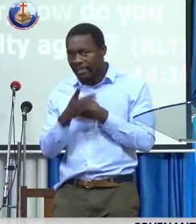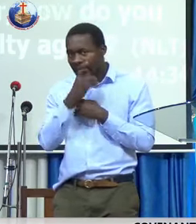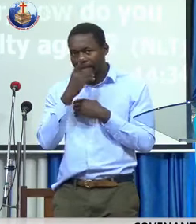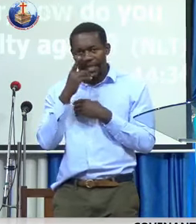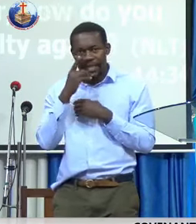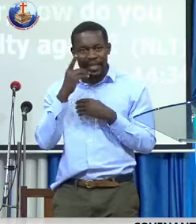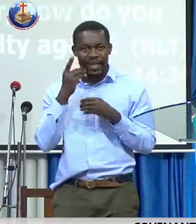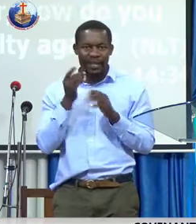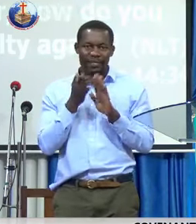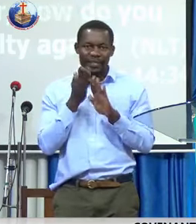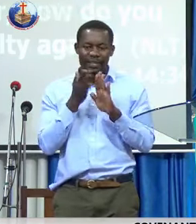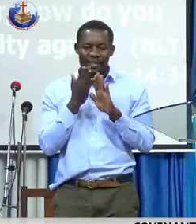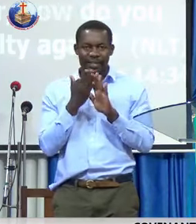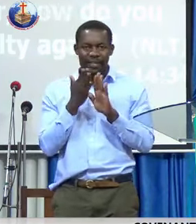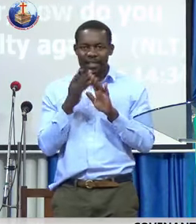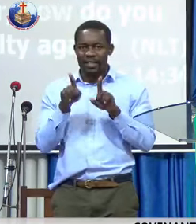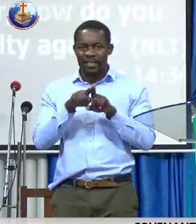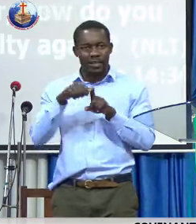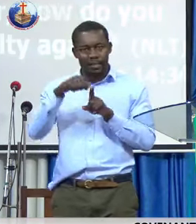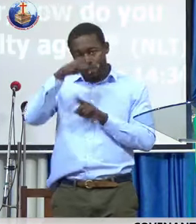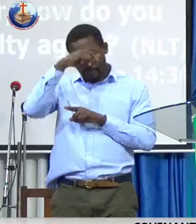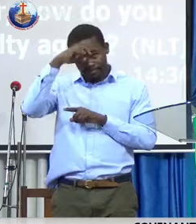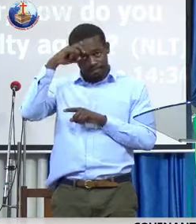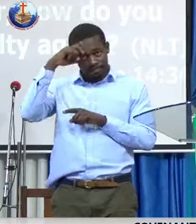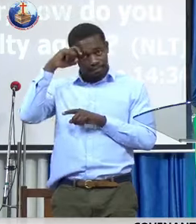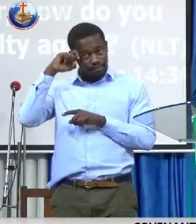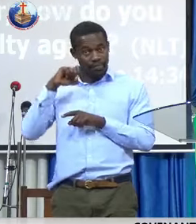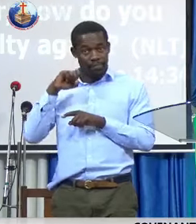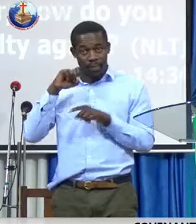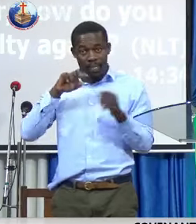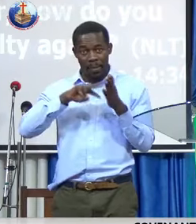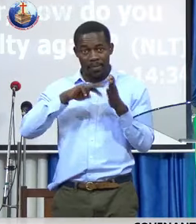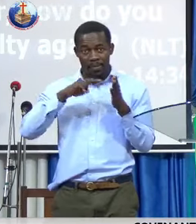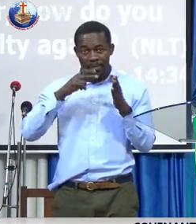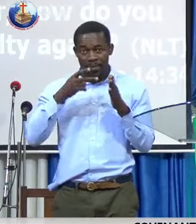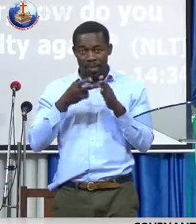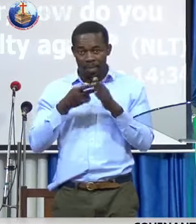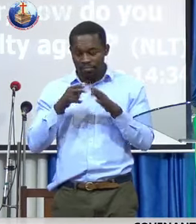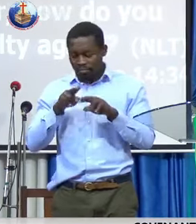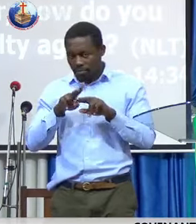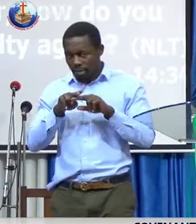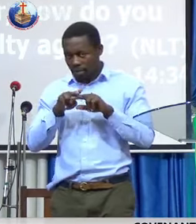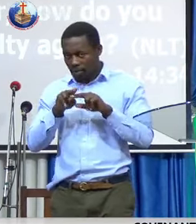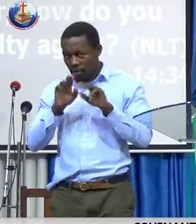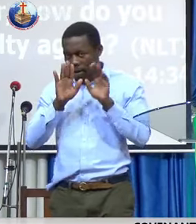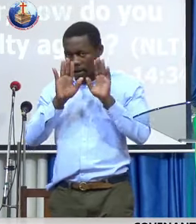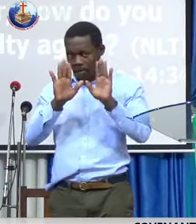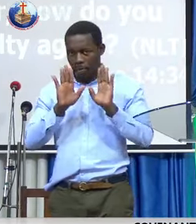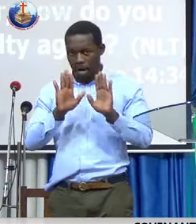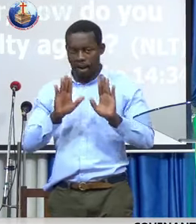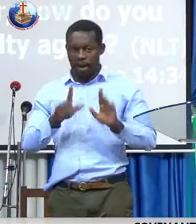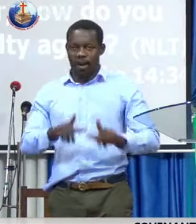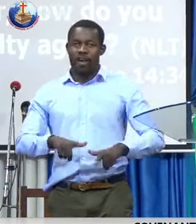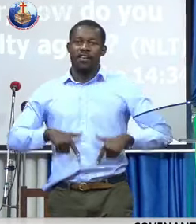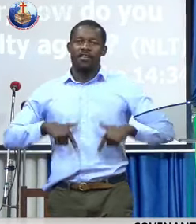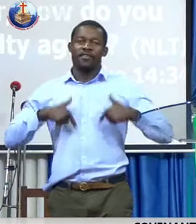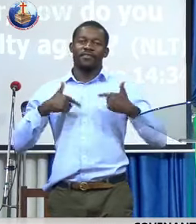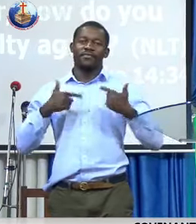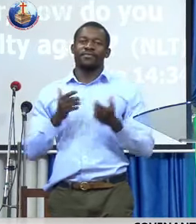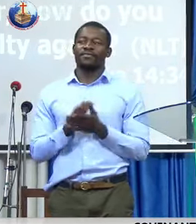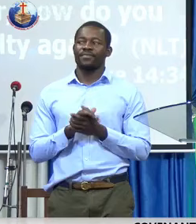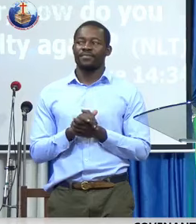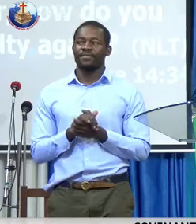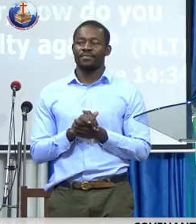sweat. Inakauka haraka kama jasho. So salt is key in life. Kwa hivyo chumvi ni muhimu